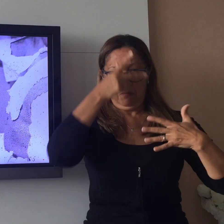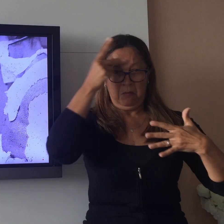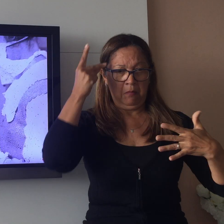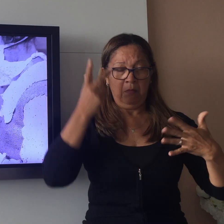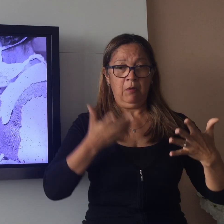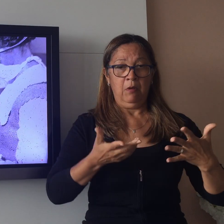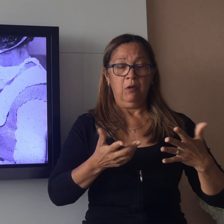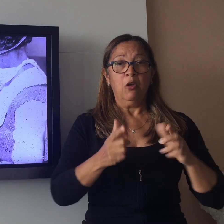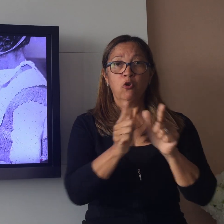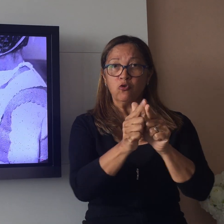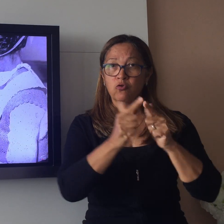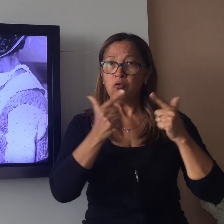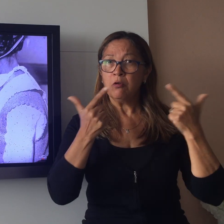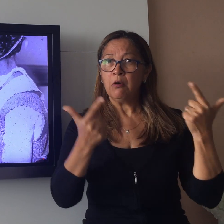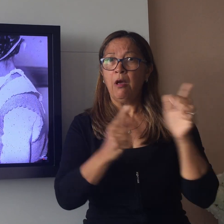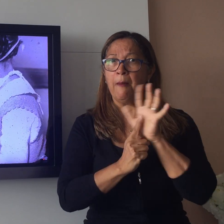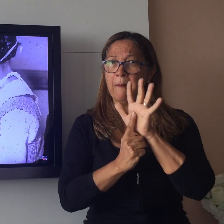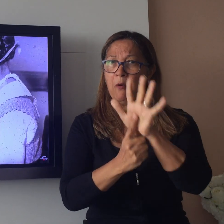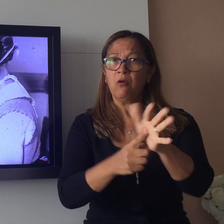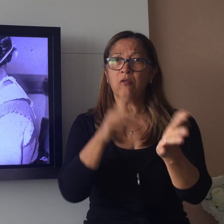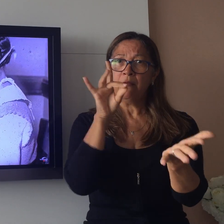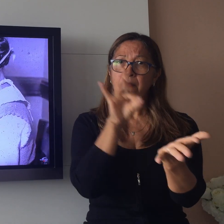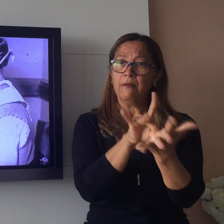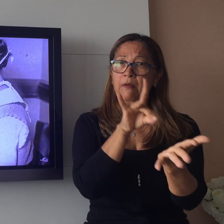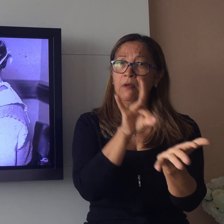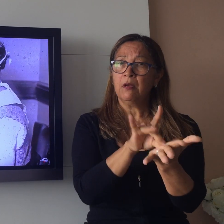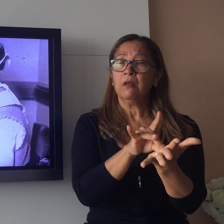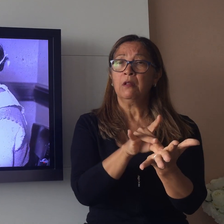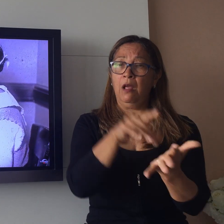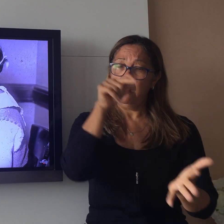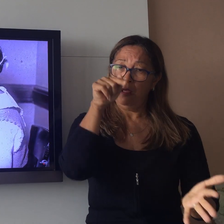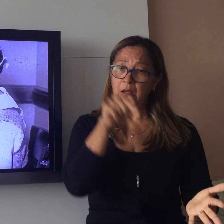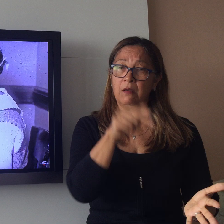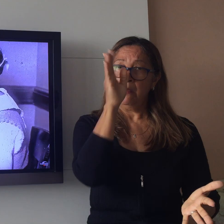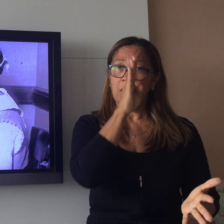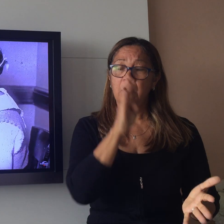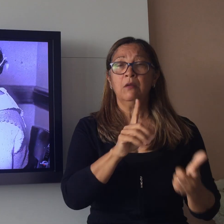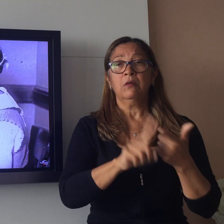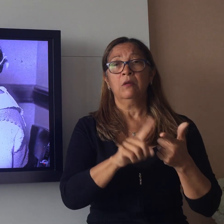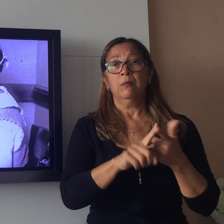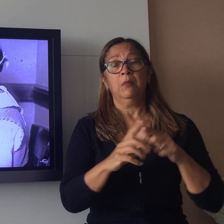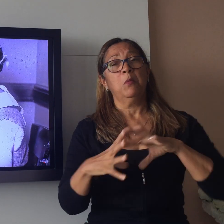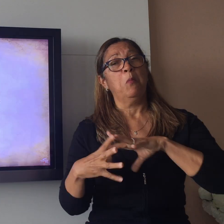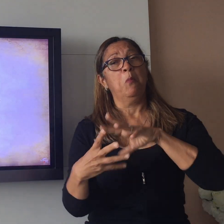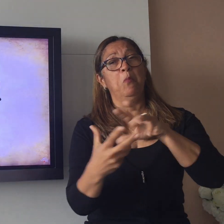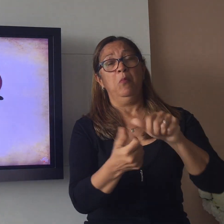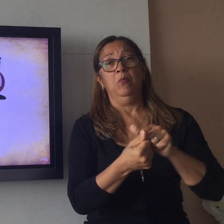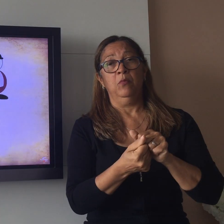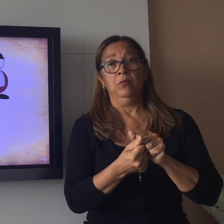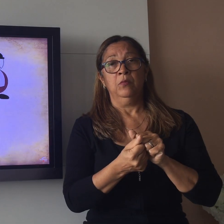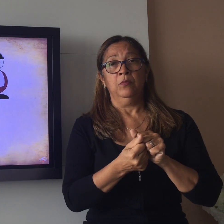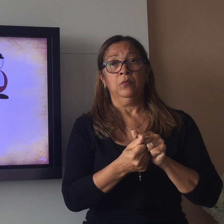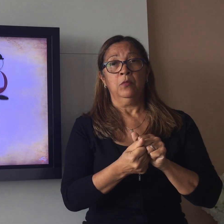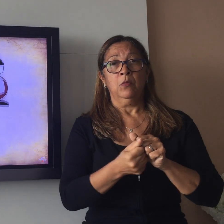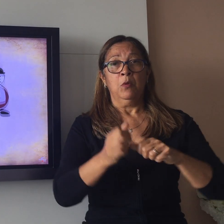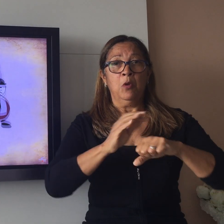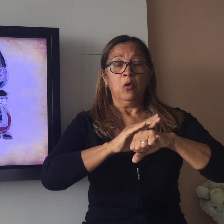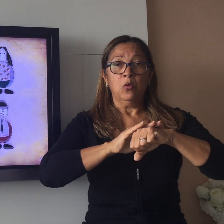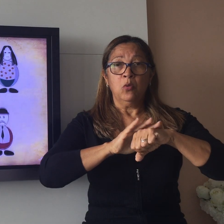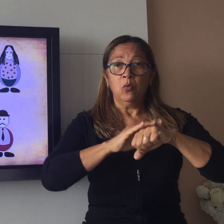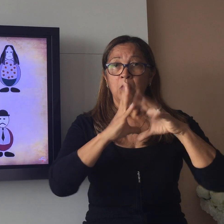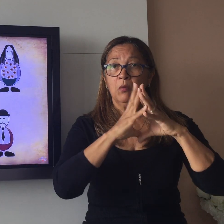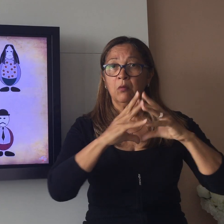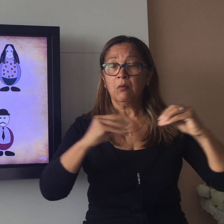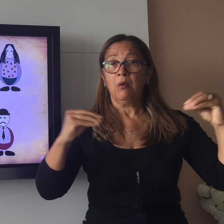os jornais que revelam o que está acontecendo aqui e no resto do mundo. Para vencer a pandemia,